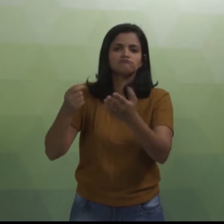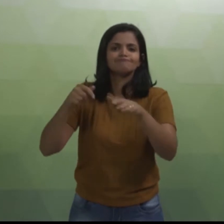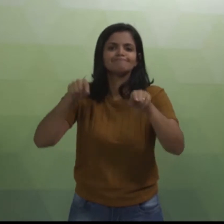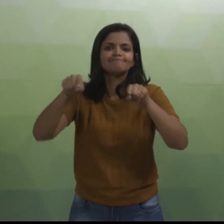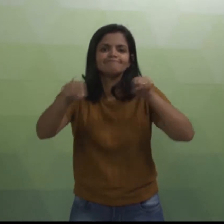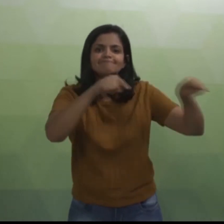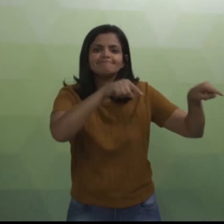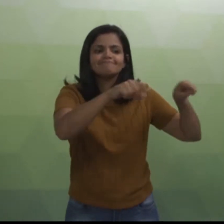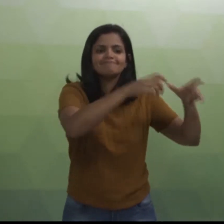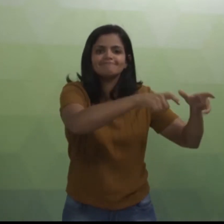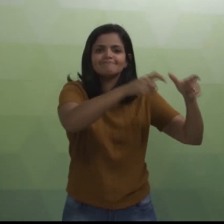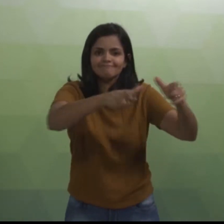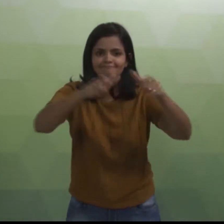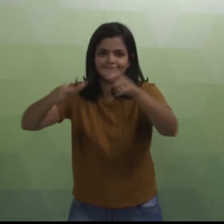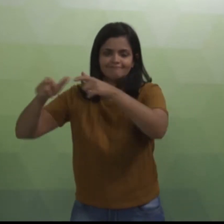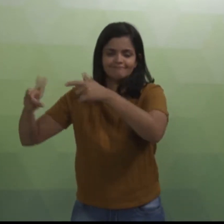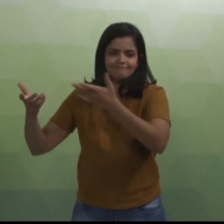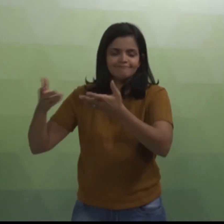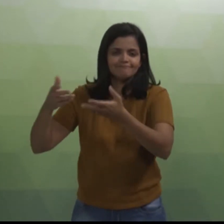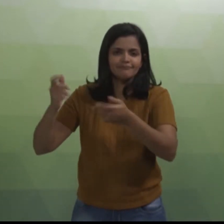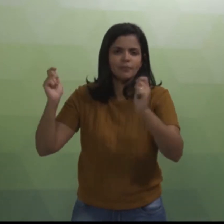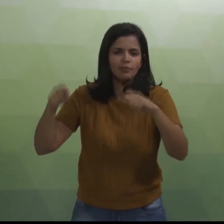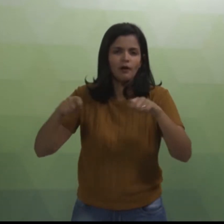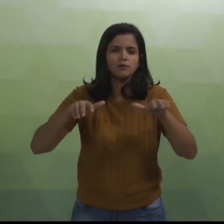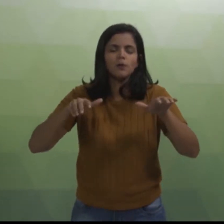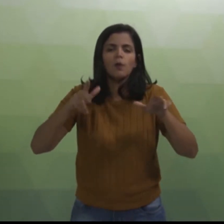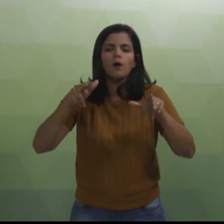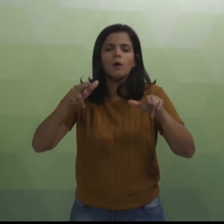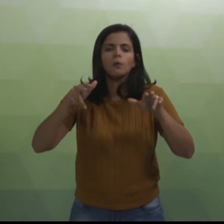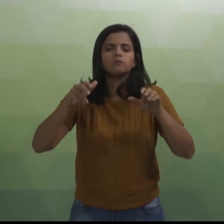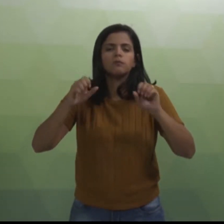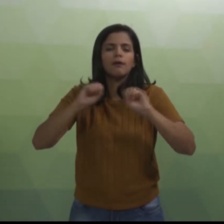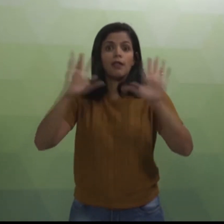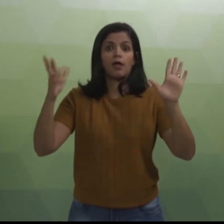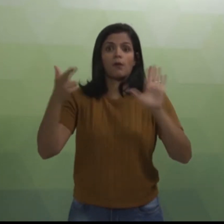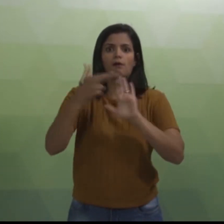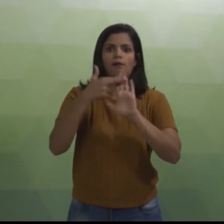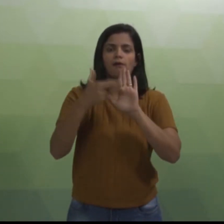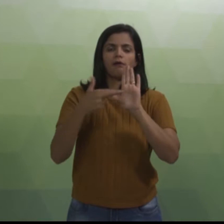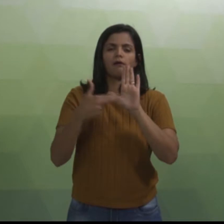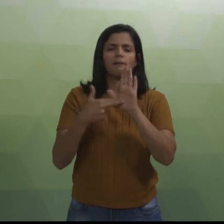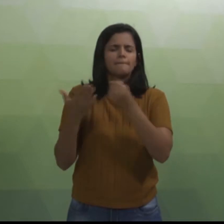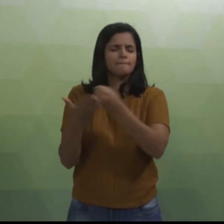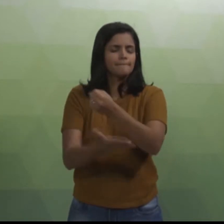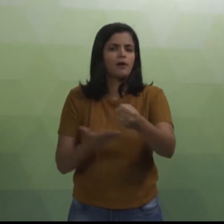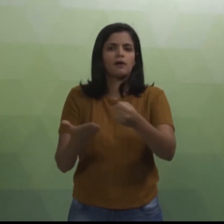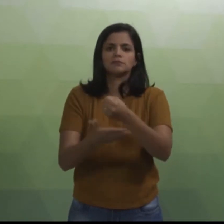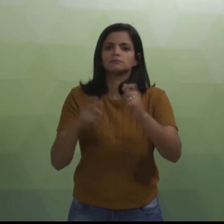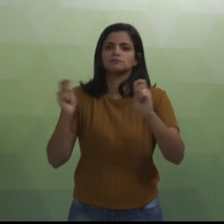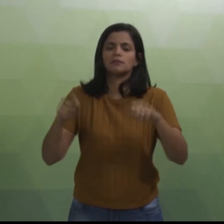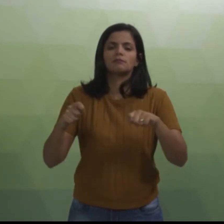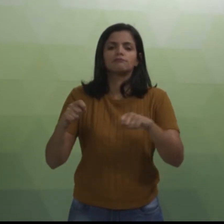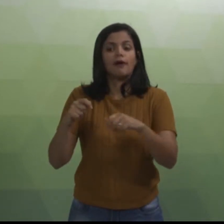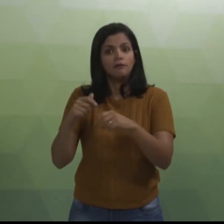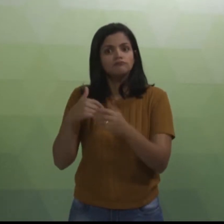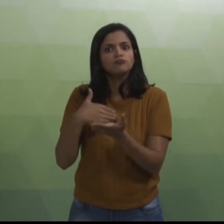IFNMG ali. Então, são essas marcações espaciais. Isso é a regra básica,